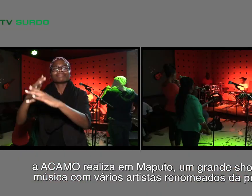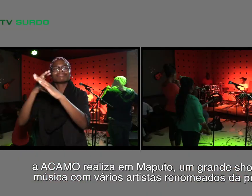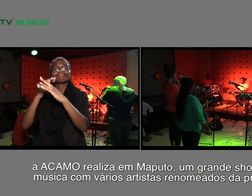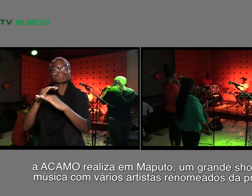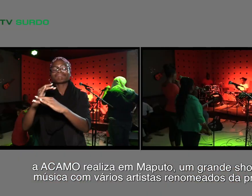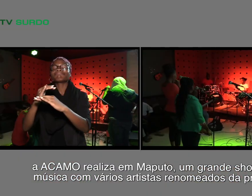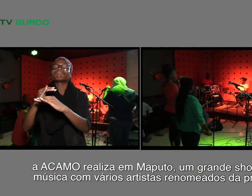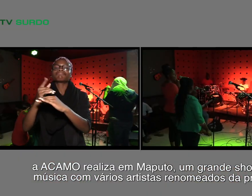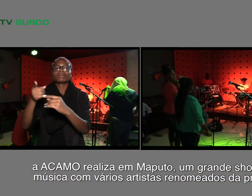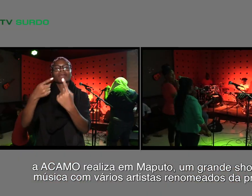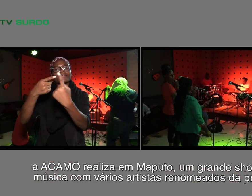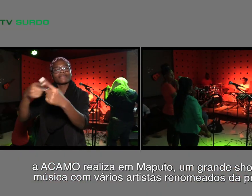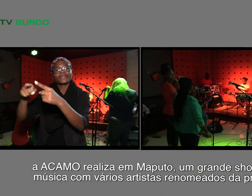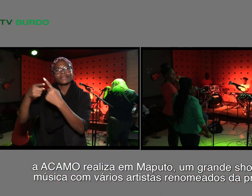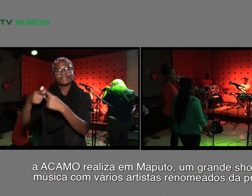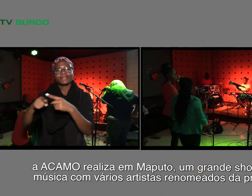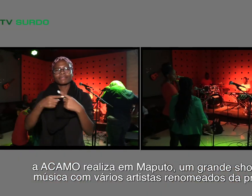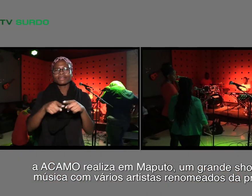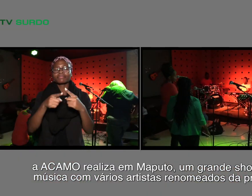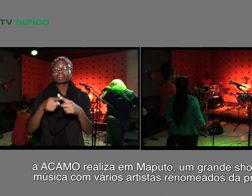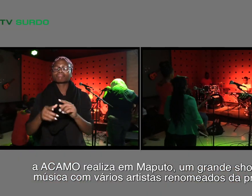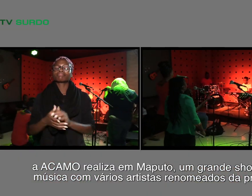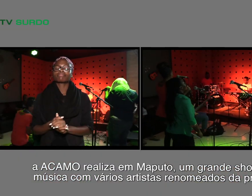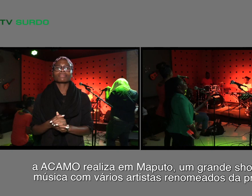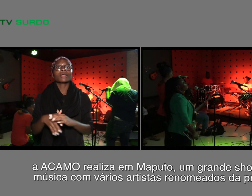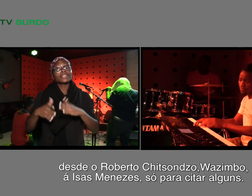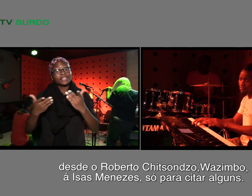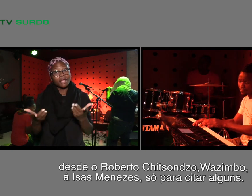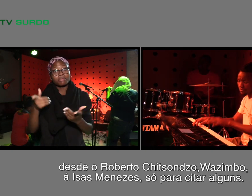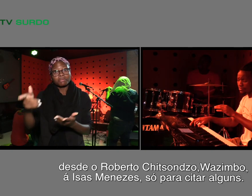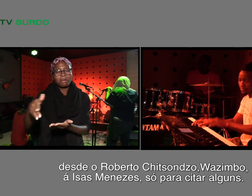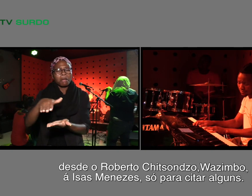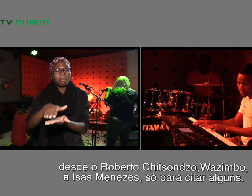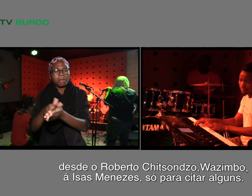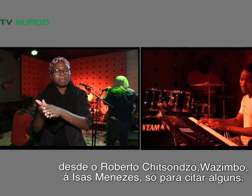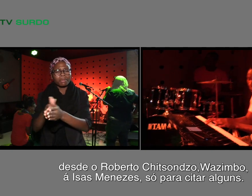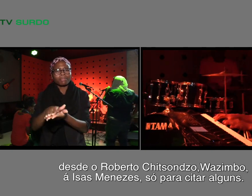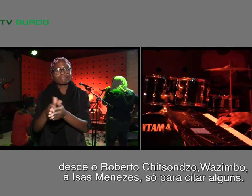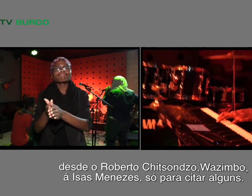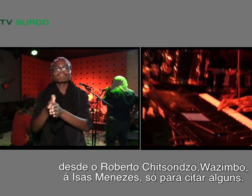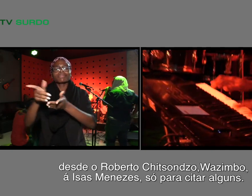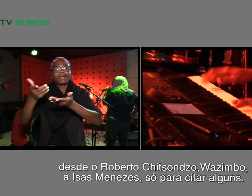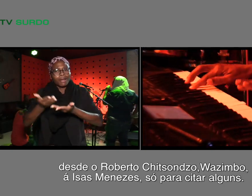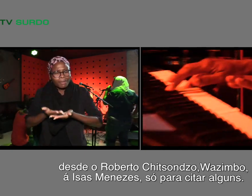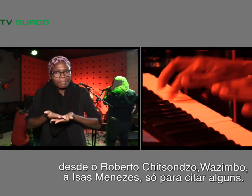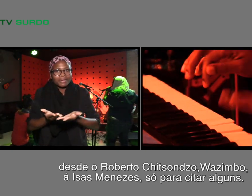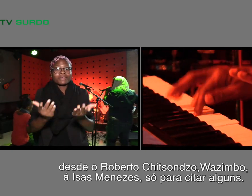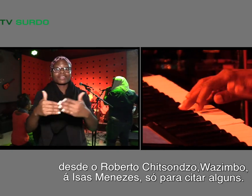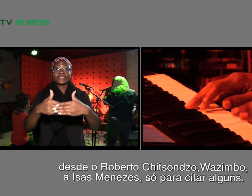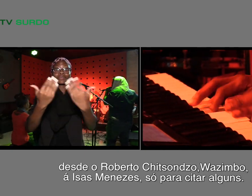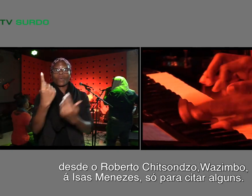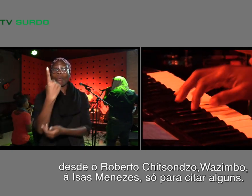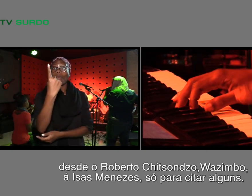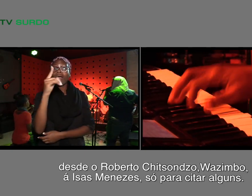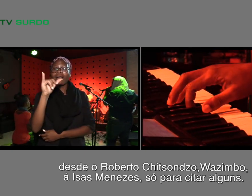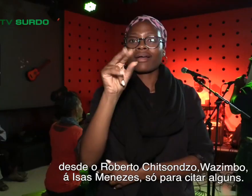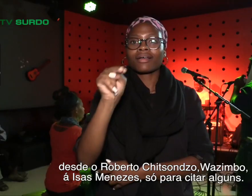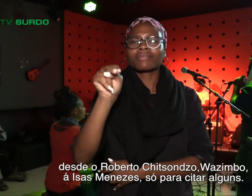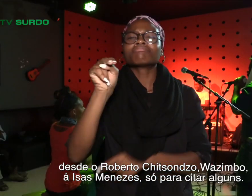música com vários artistas renomados da praça, desde Roberto Chitsonzo, o Azimbo, a Isaú Menezes, só